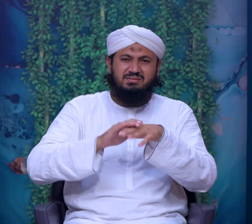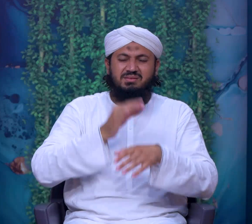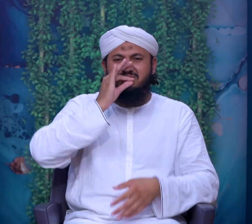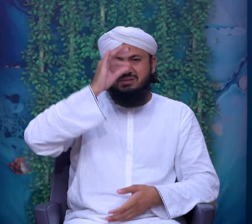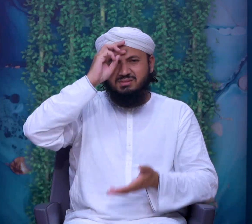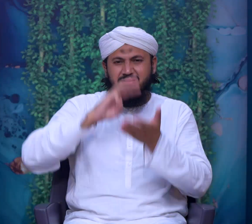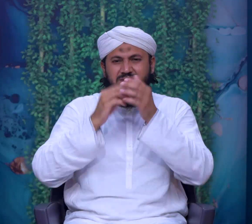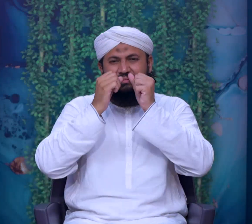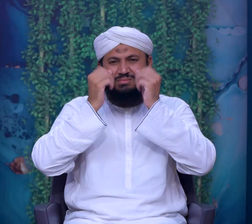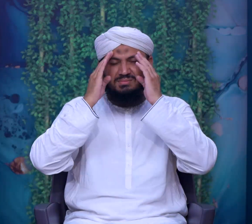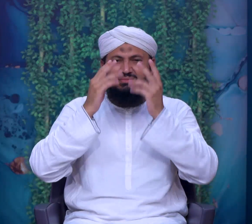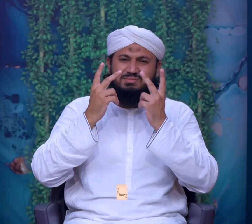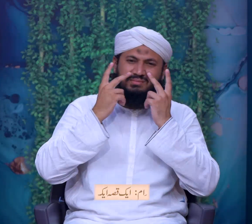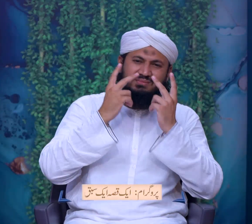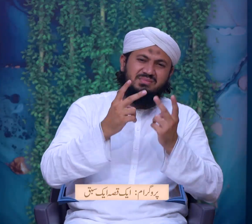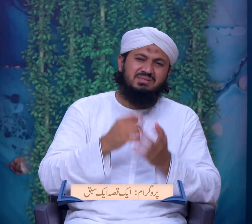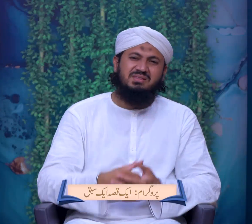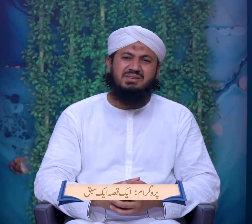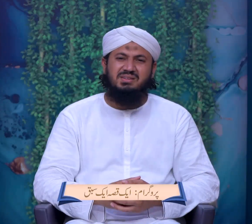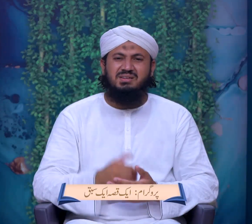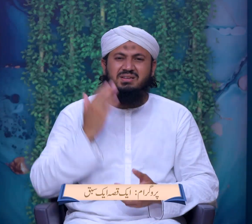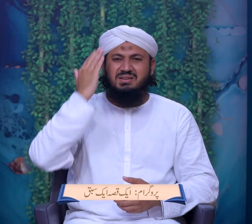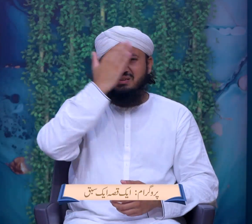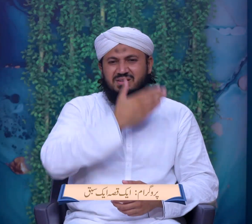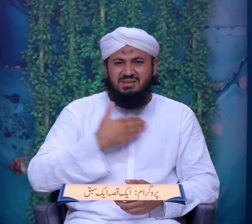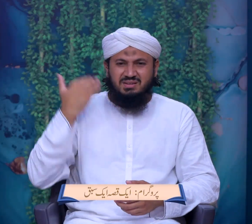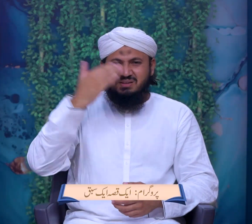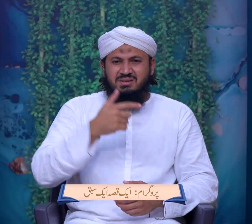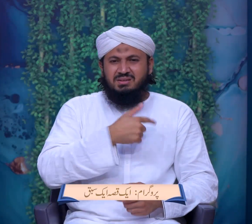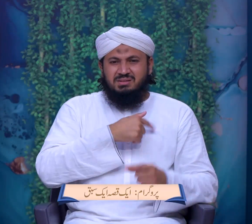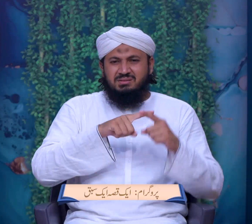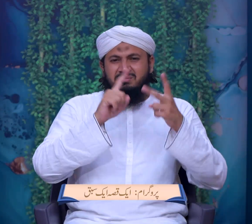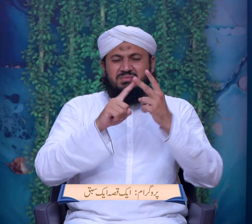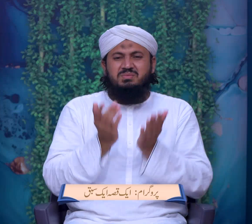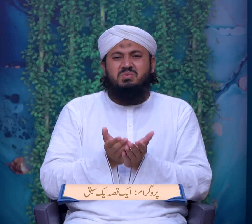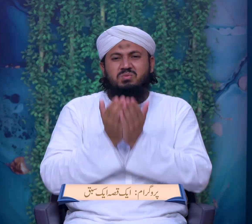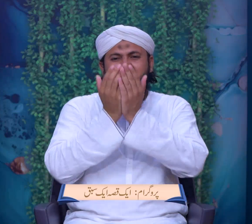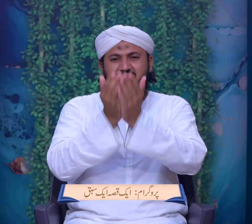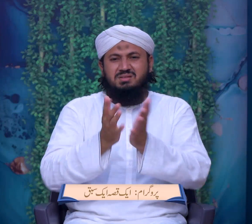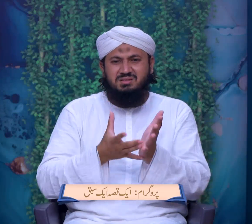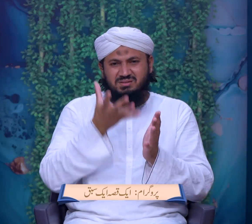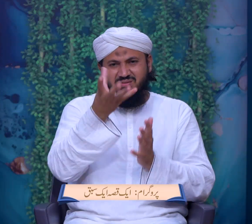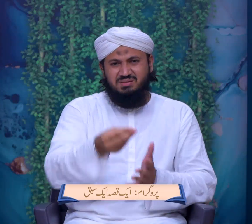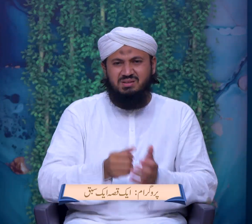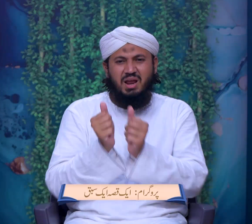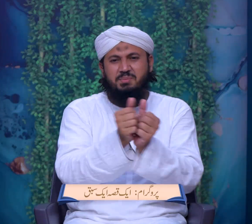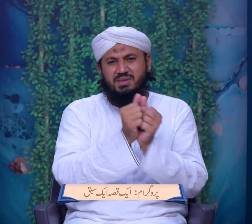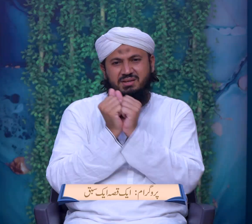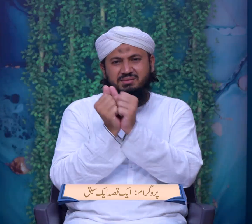وآلہ وسلم نے ایسا ہی کیا، یعنی ان کے چہرے پر اپنا مبارک ہاتھ پھیرا اور دعائے برکت فرمائی۔ اس وقت سے حضرت عائش رضی اللہ عنہ